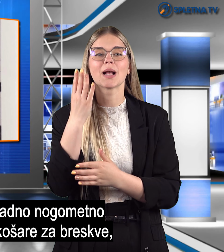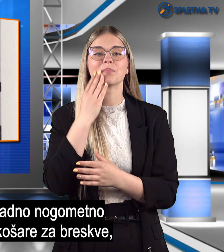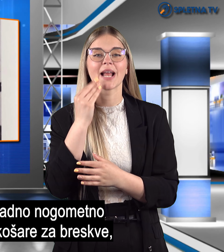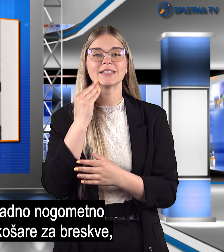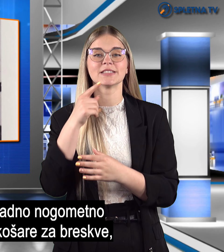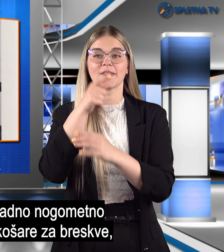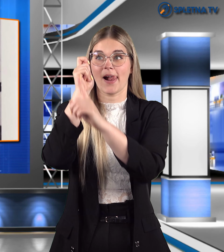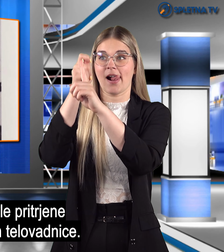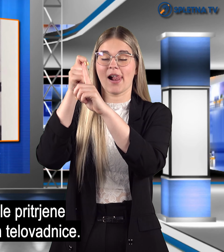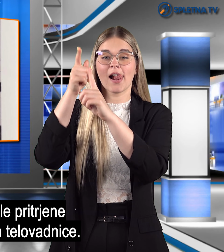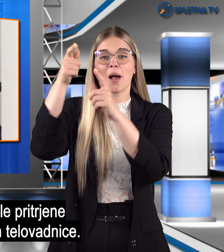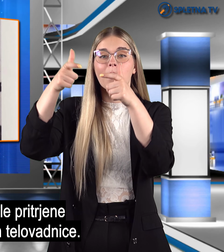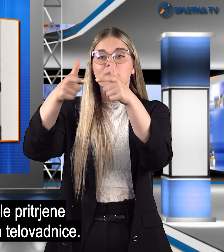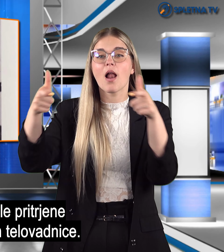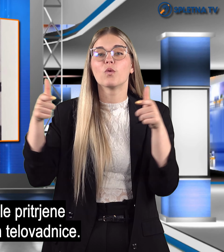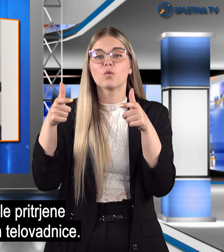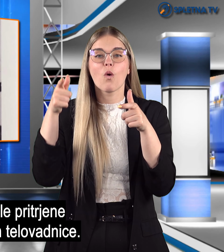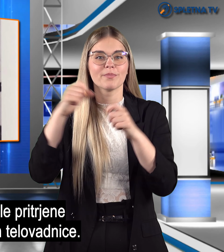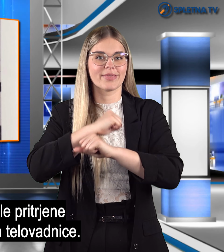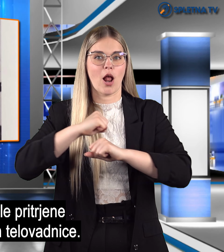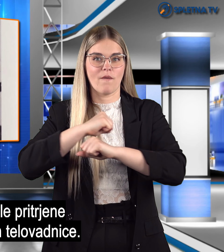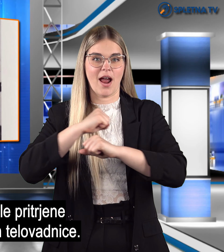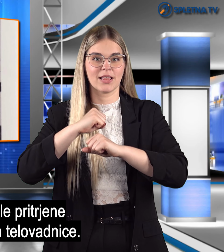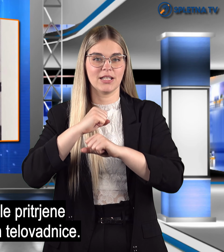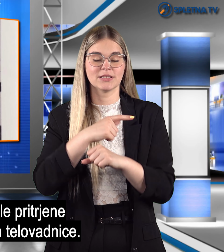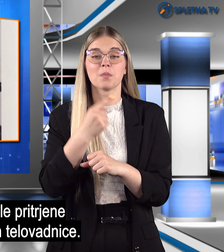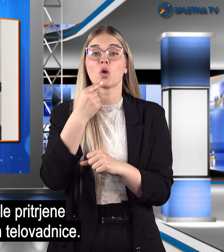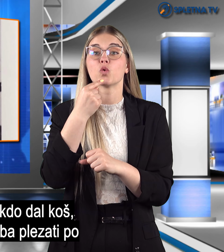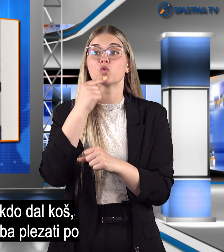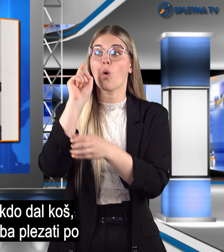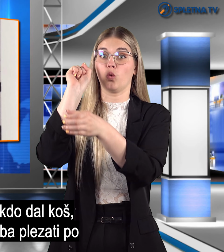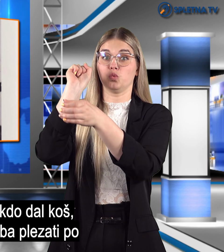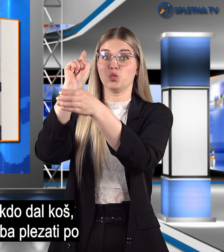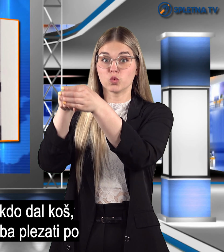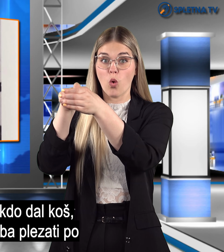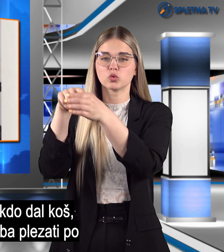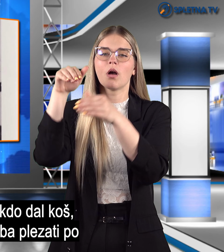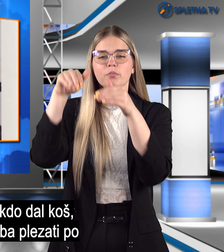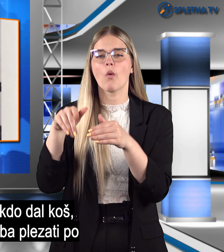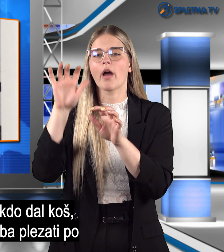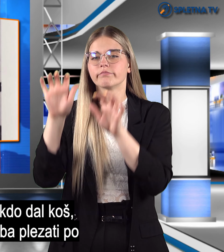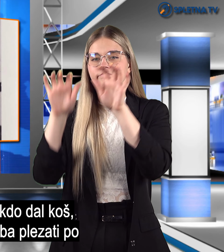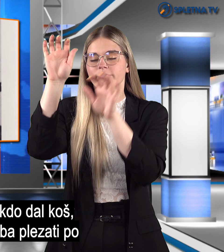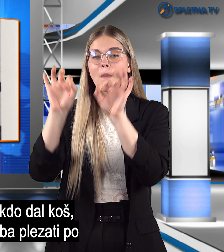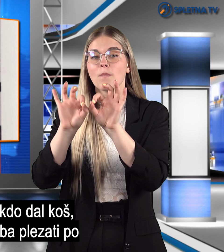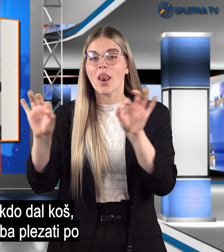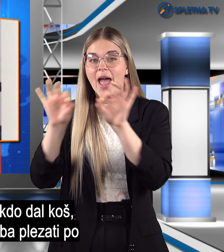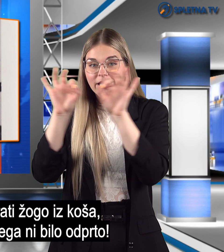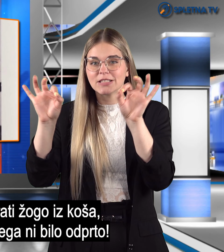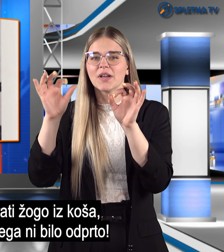bile pritrjene na balkon telovadnice. Ko je nekdo dal koš, je bilo treba plezati po lestvi